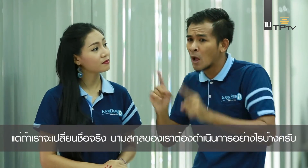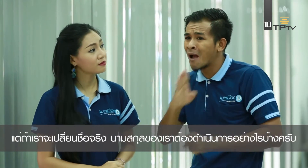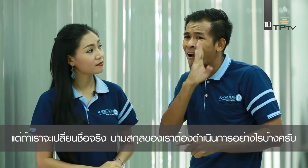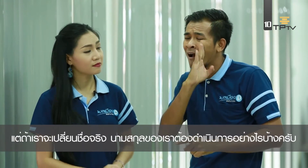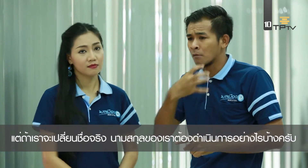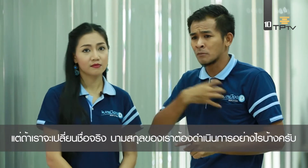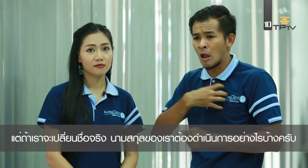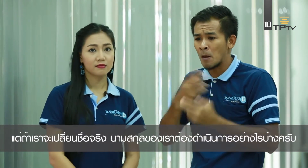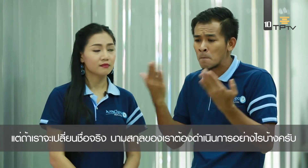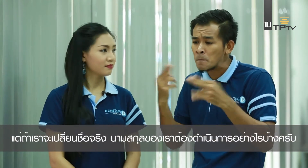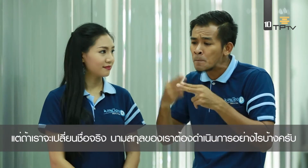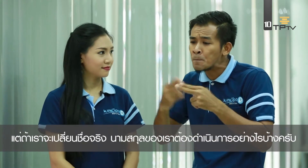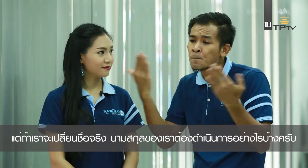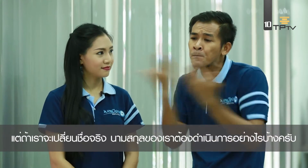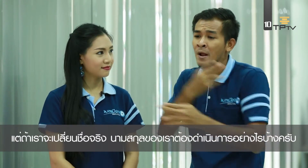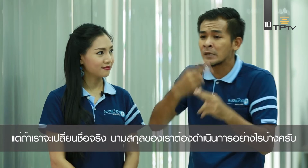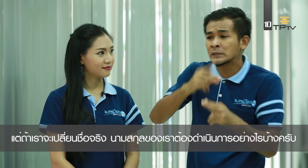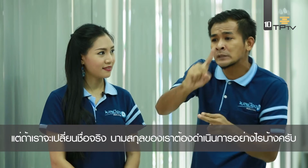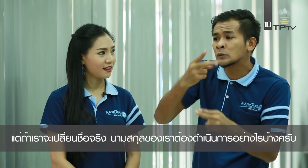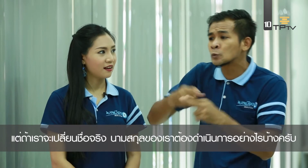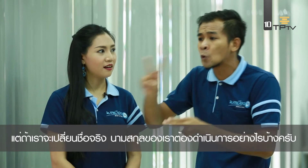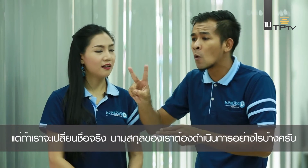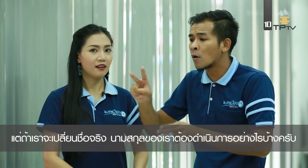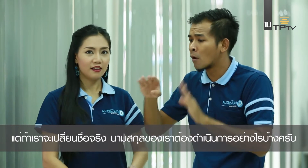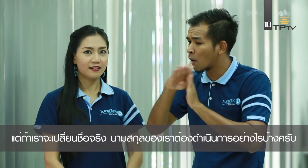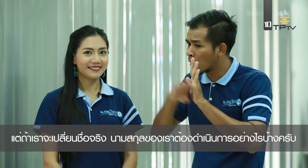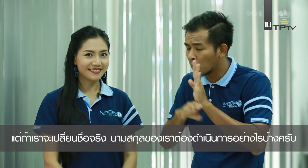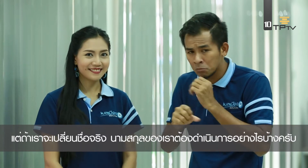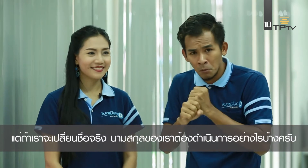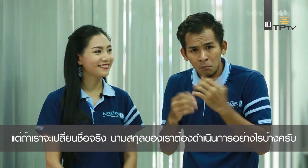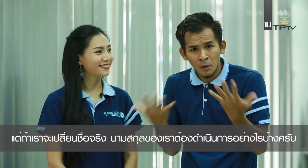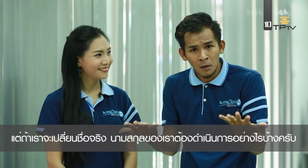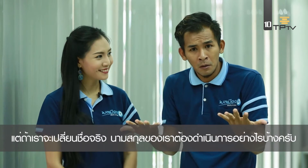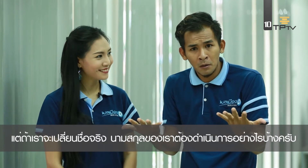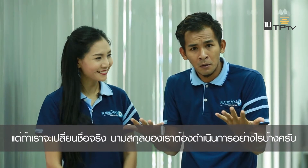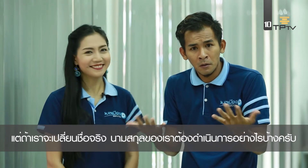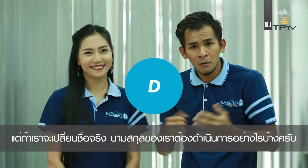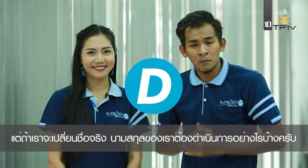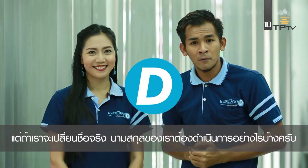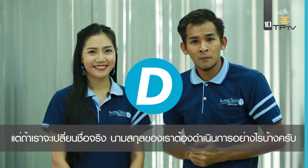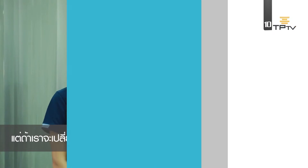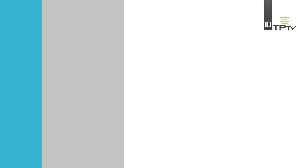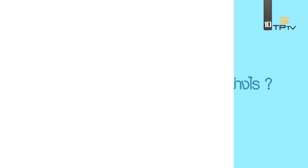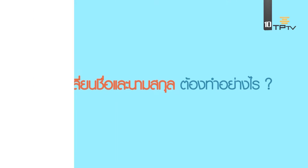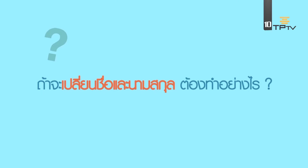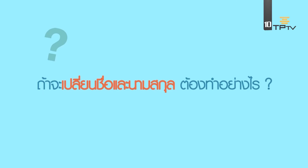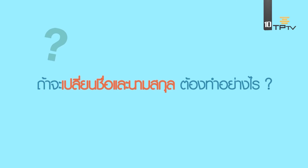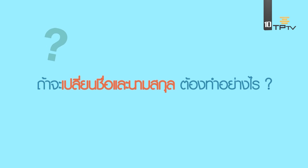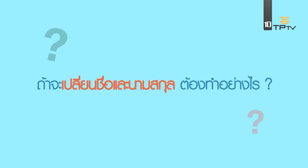ต่ถ้าเราจะเปลี่ยนชื่อจริงนามสกุลของเราต้องดำเนินการอย่างไรบ้างครับ